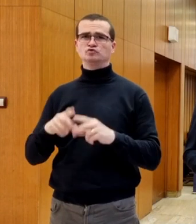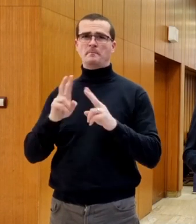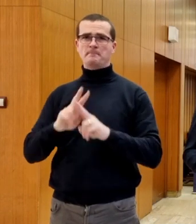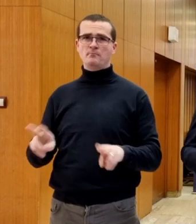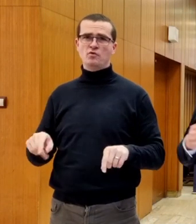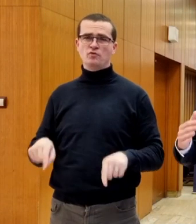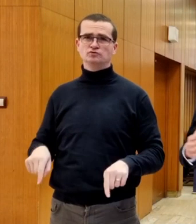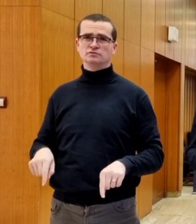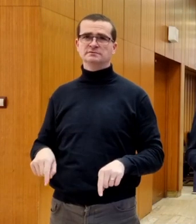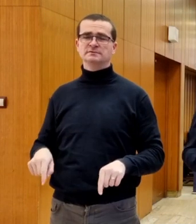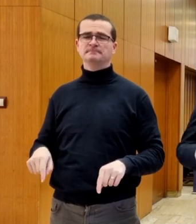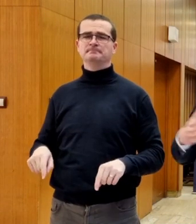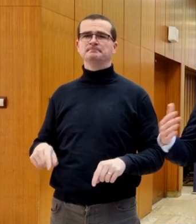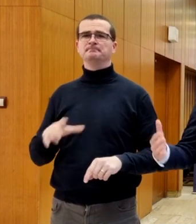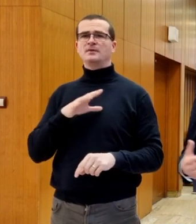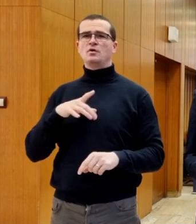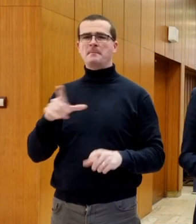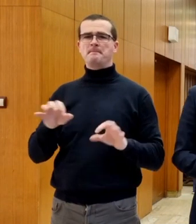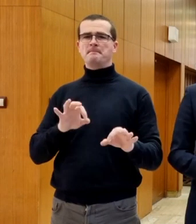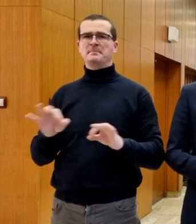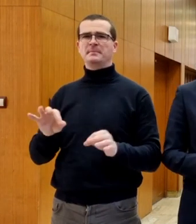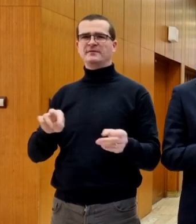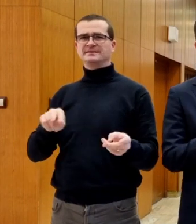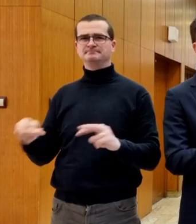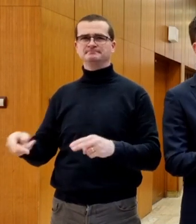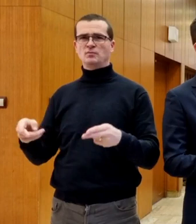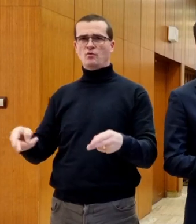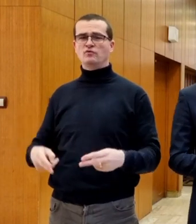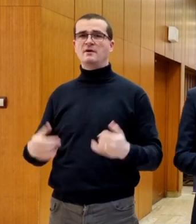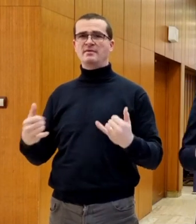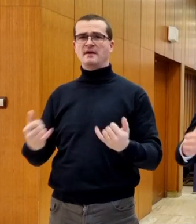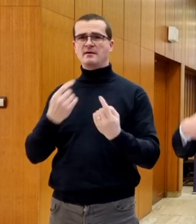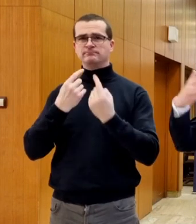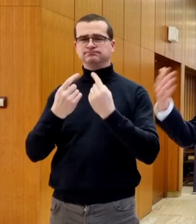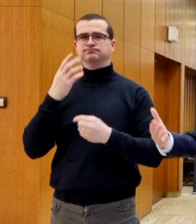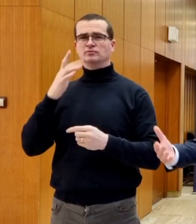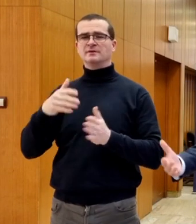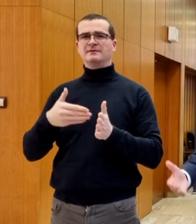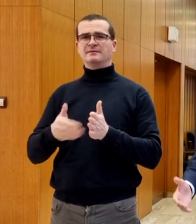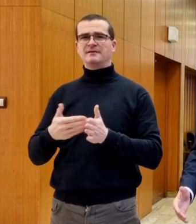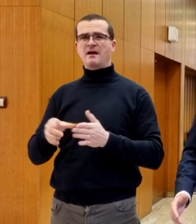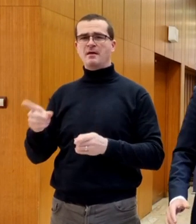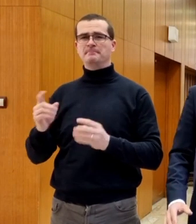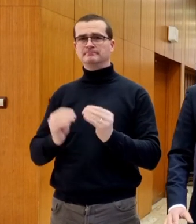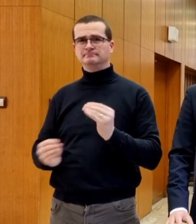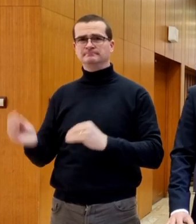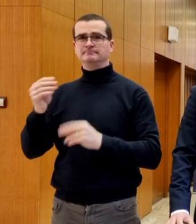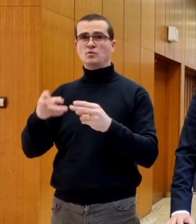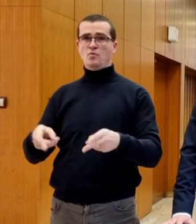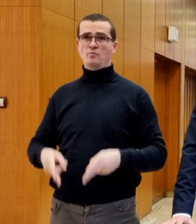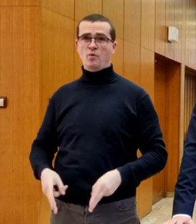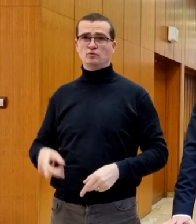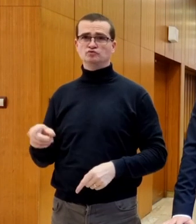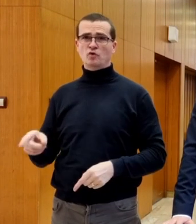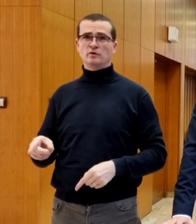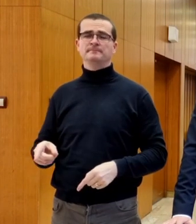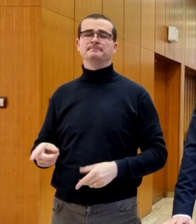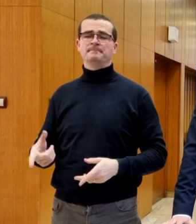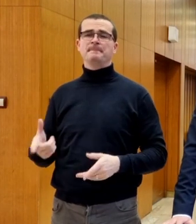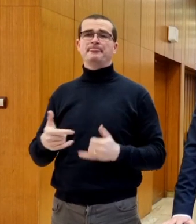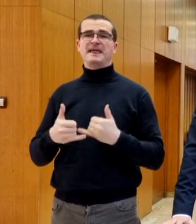kapacity. Štandardnej sú tam nachystané reprofilizované lôžky a dnes budeme rokovať o ešte ďalšom navýšení lôžok.